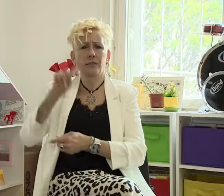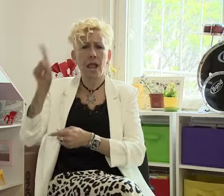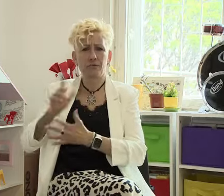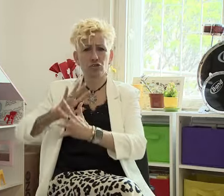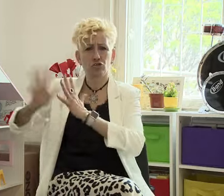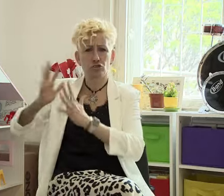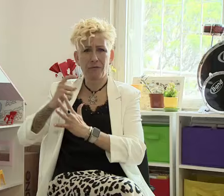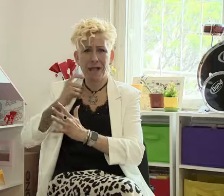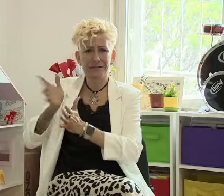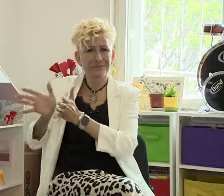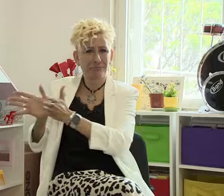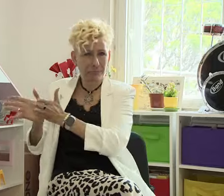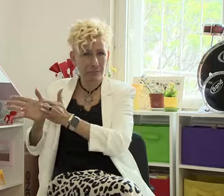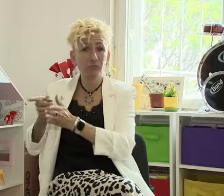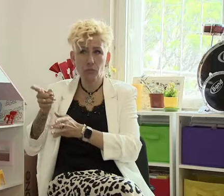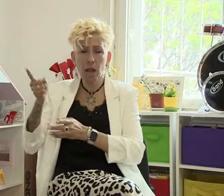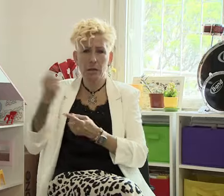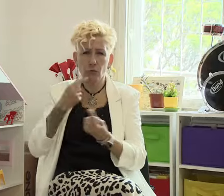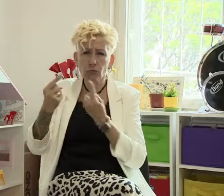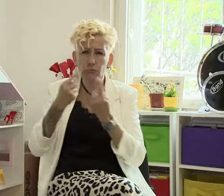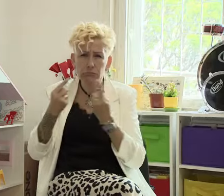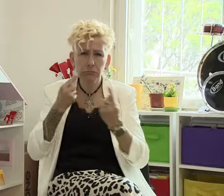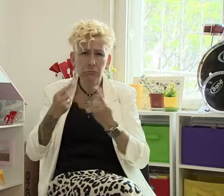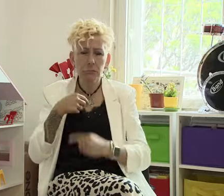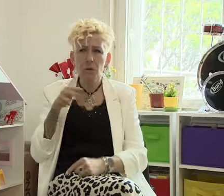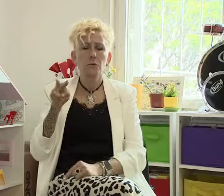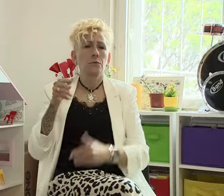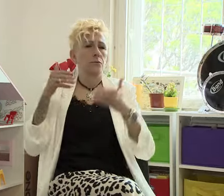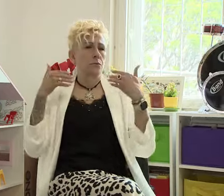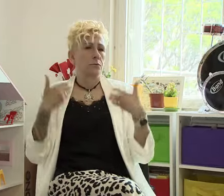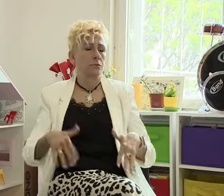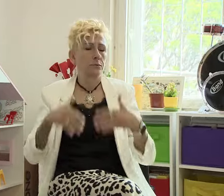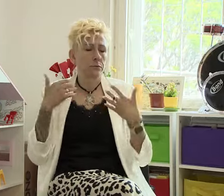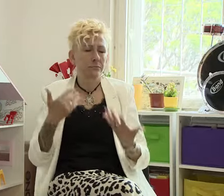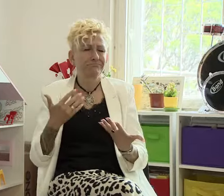изключително скучно представен и невъзприемчив за глухите ученици.